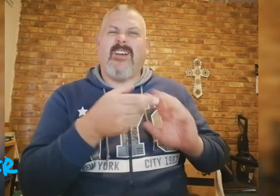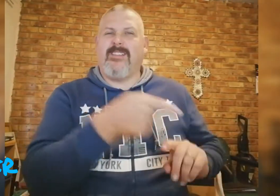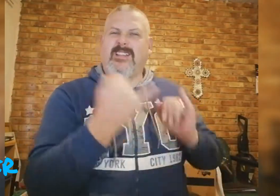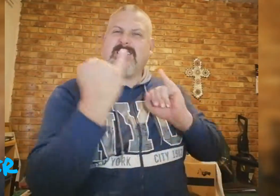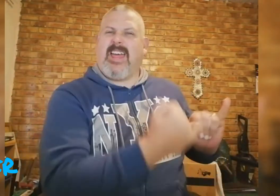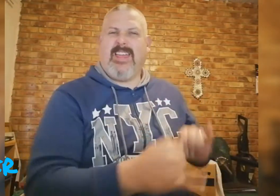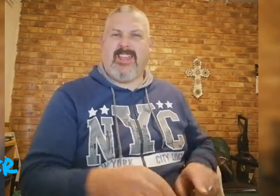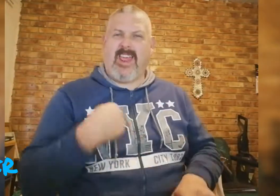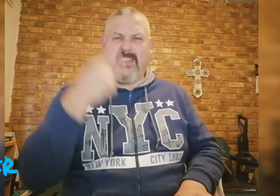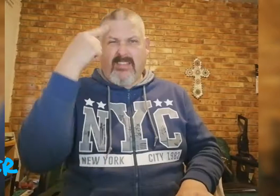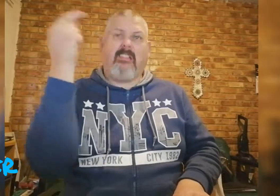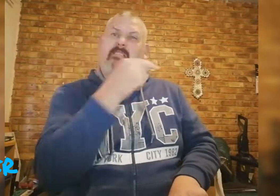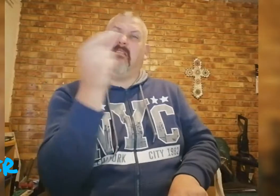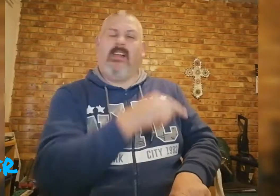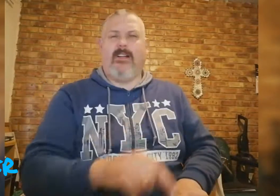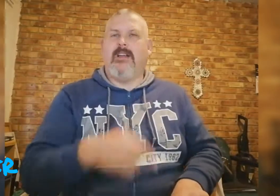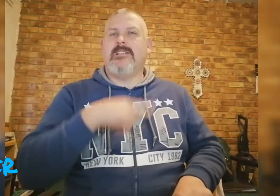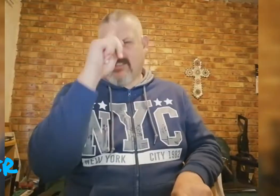Bergel, lichting, sal